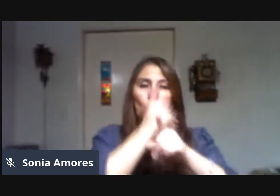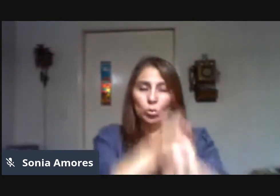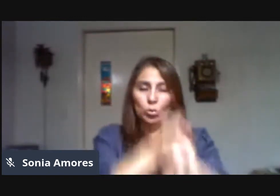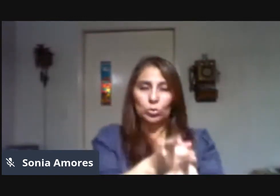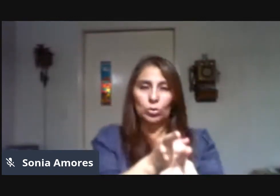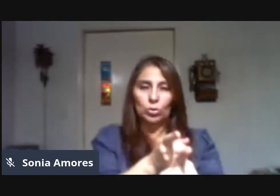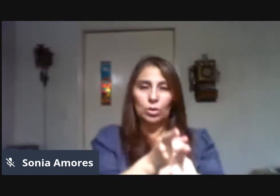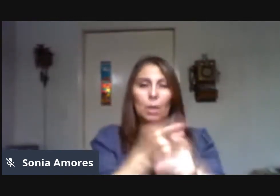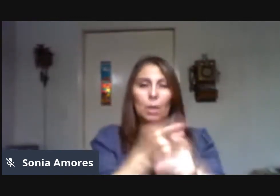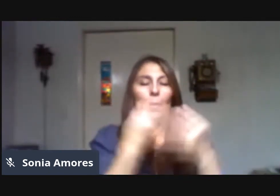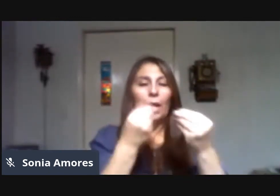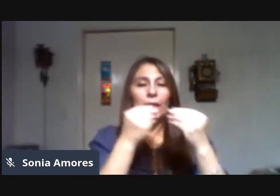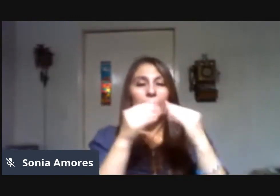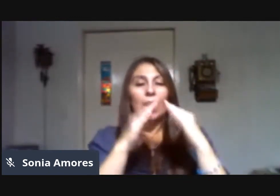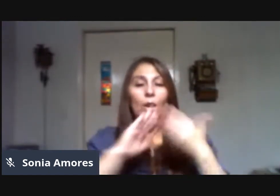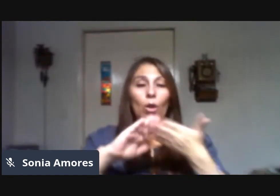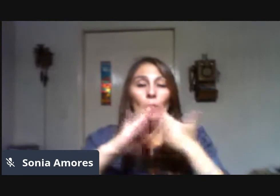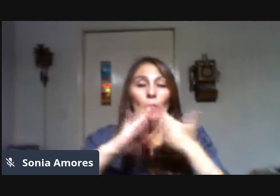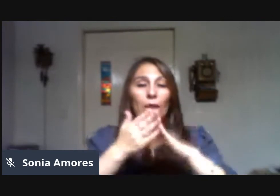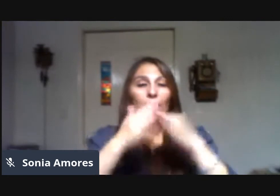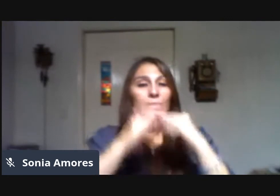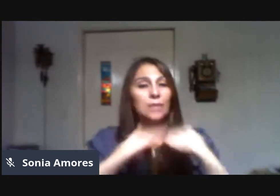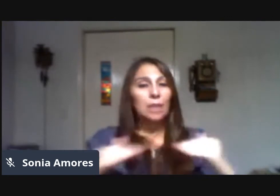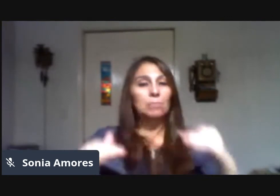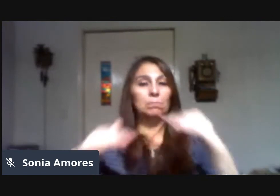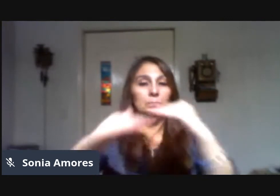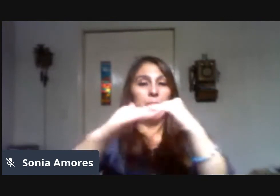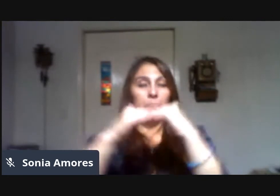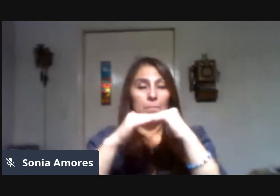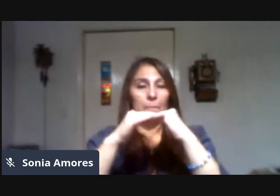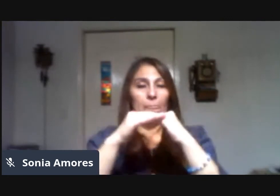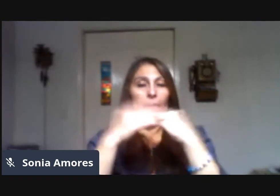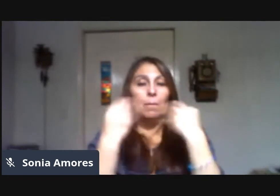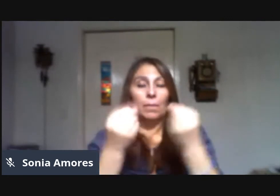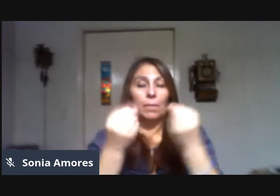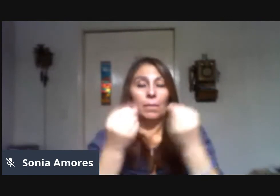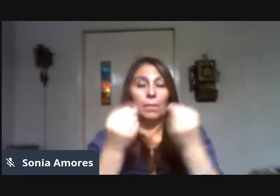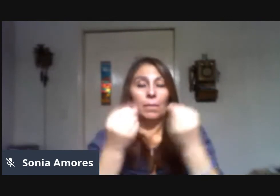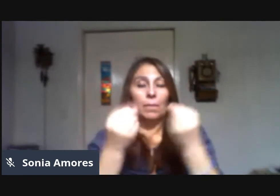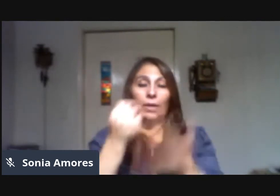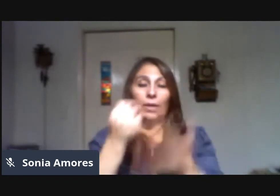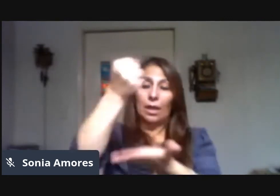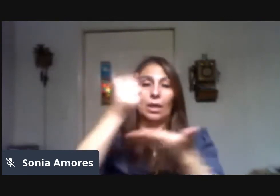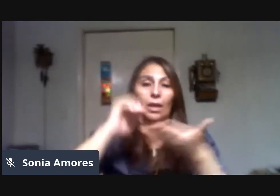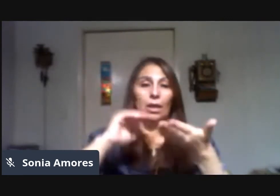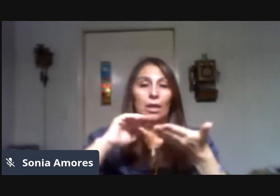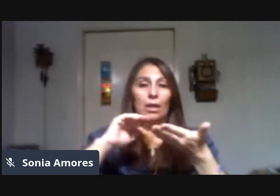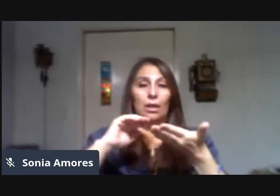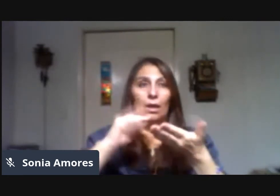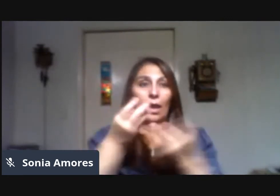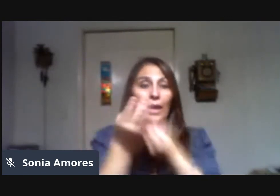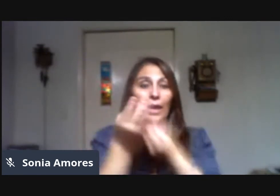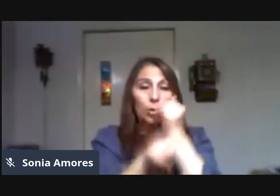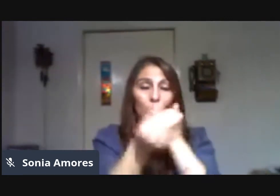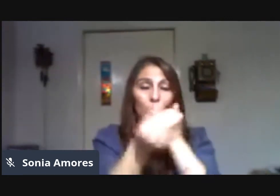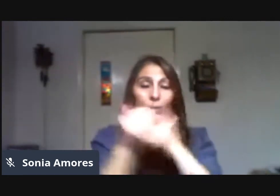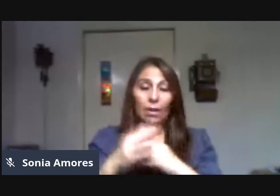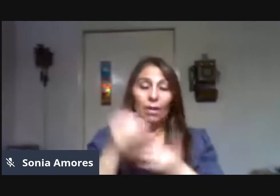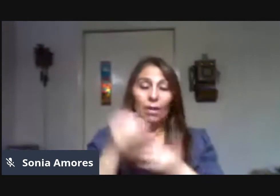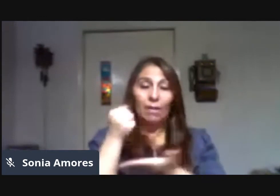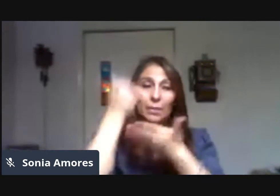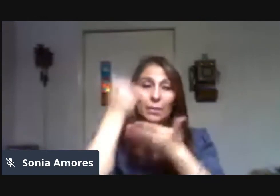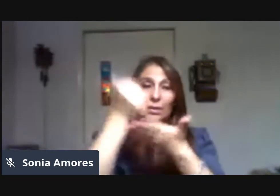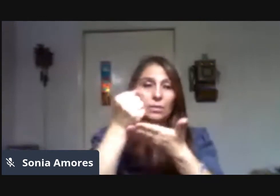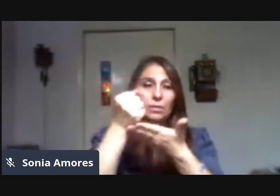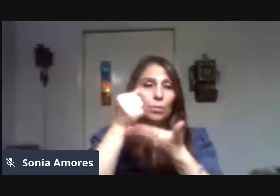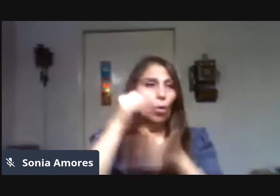a desacoplar la economía del capitalismo, como les mencionaba al inicio, de tal manera